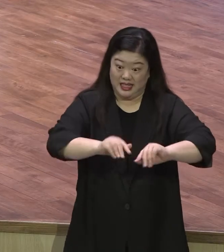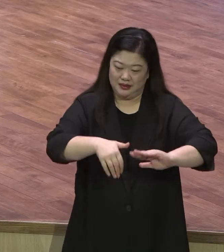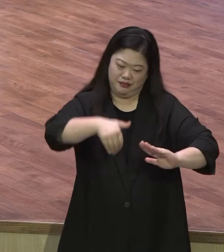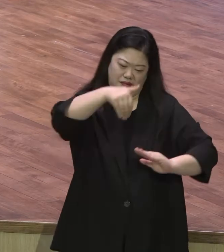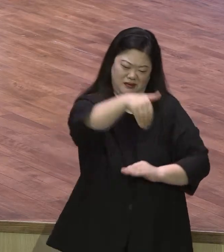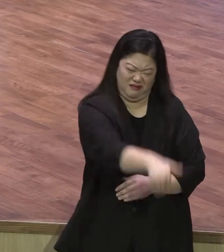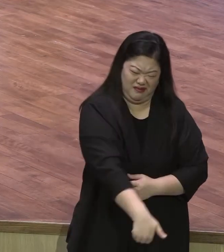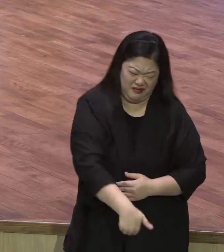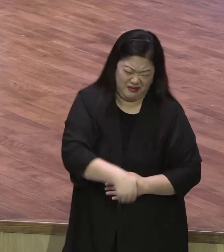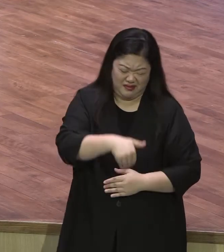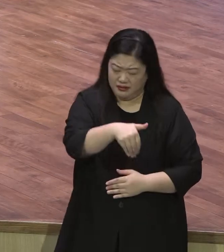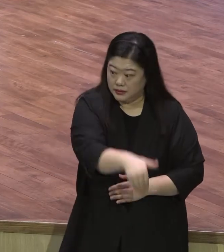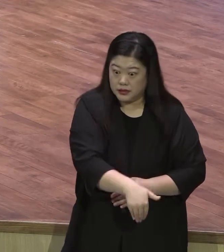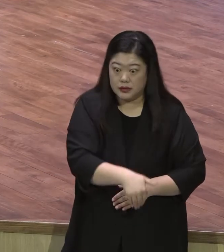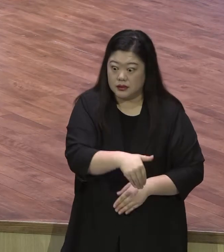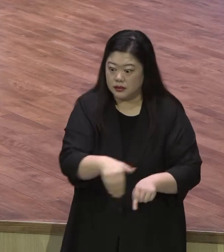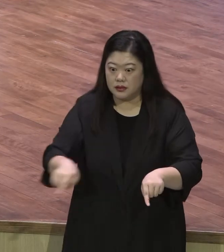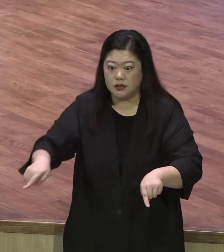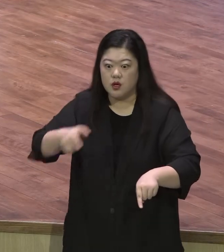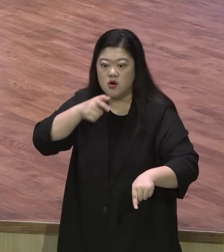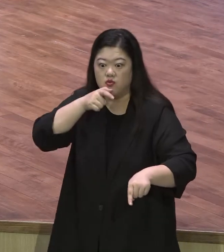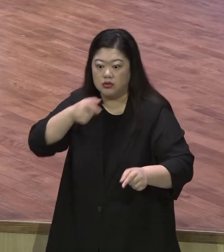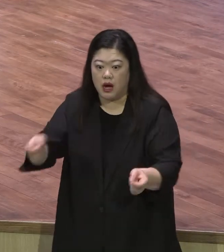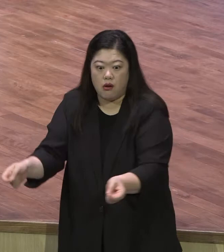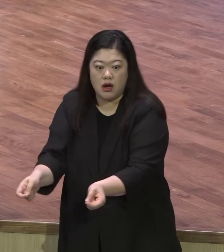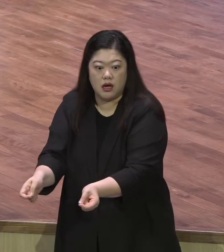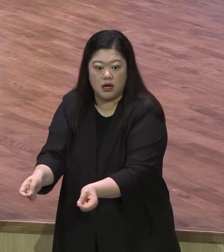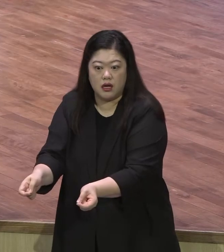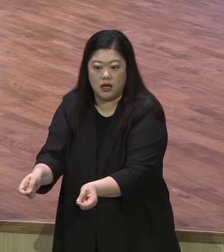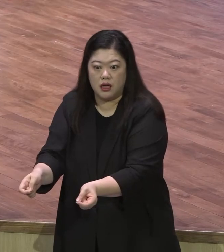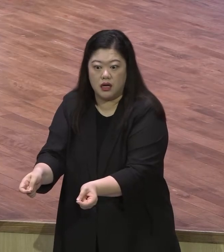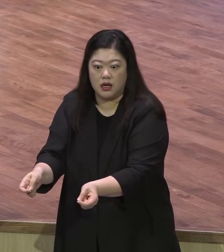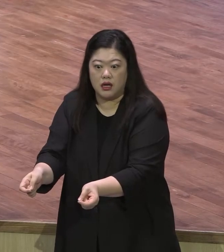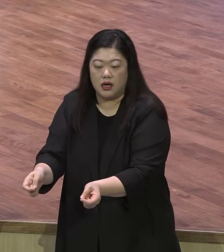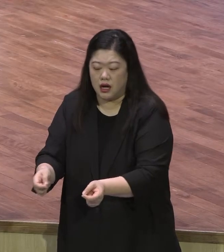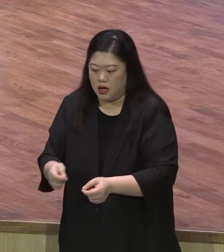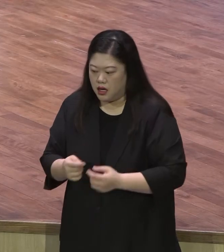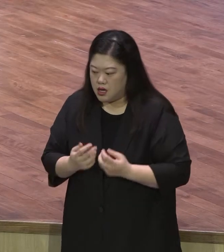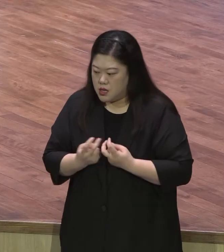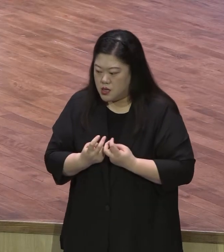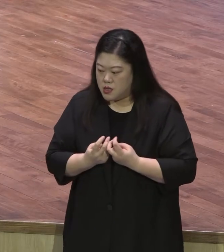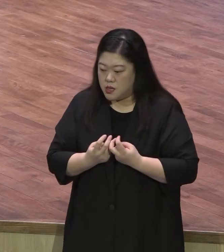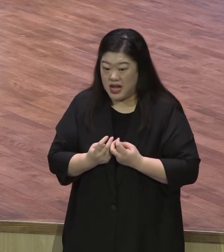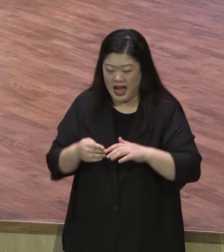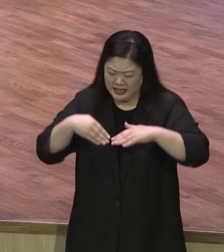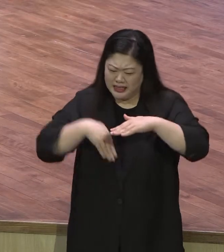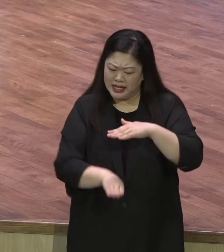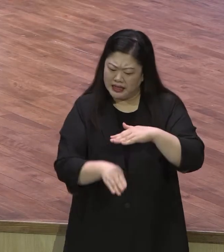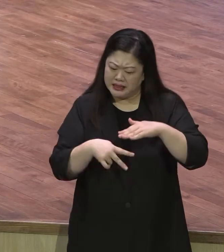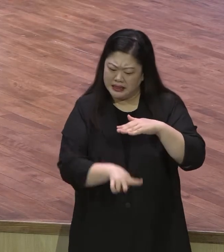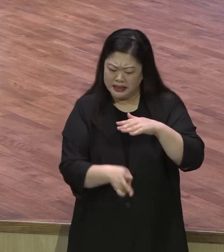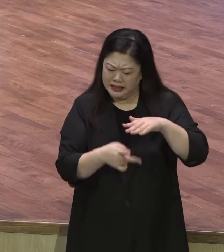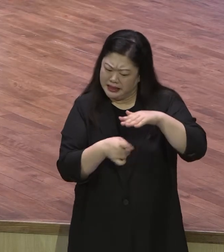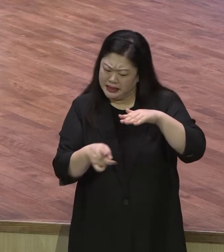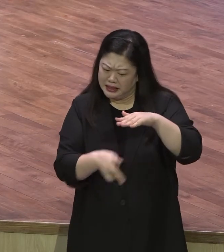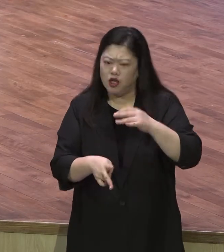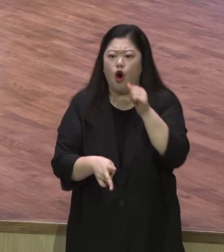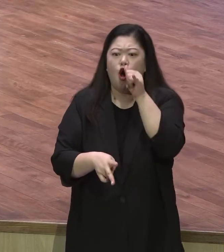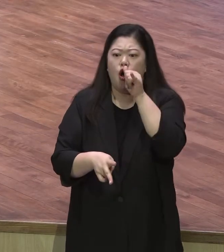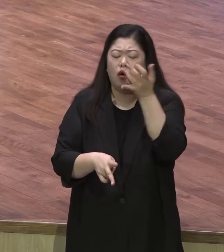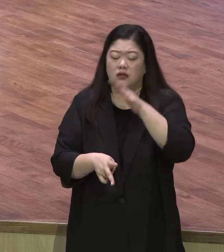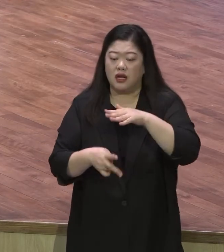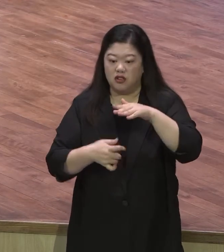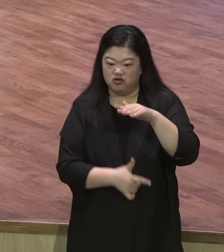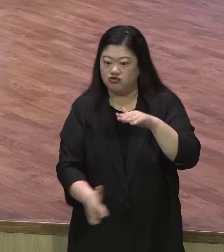지하 6층 까지 판 그 당시는 강서구에서 지하 6층 까지 판 건물이 없었어요. 그러니까 너무 깊이 그렇게 팔아요. 지금 우리